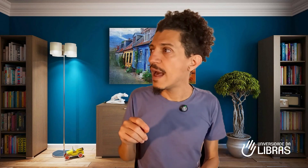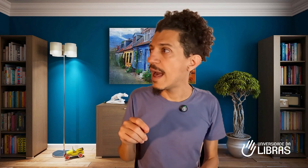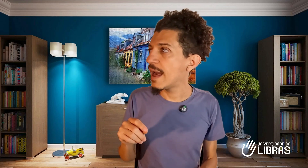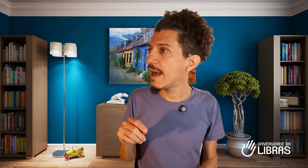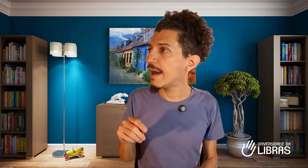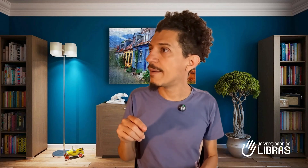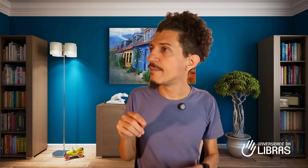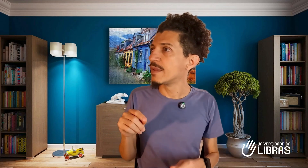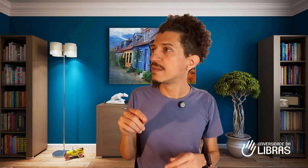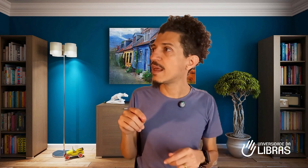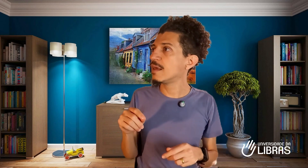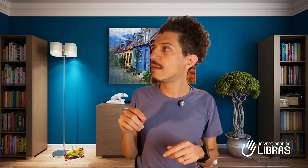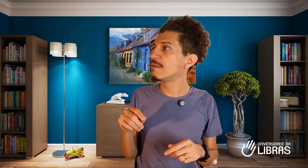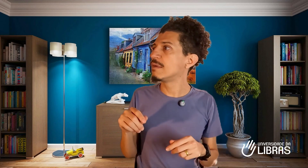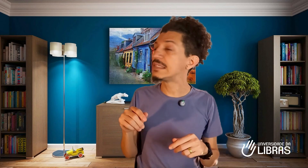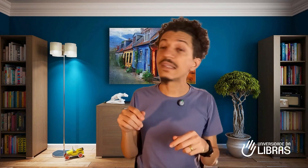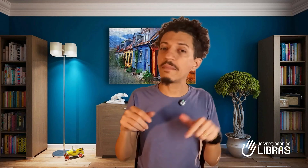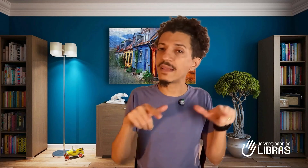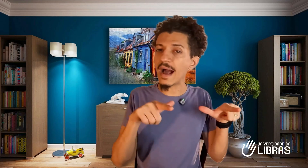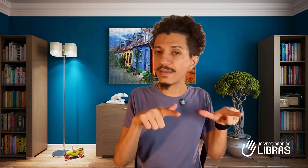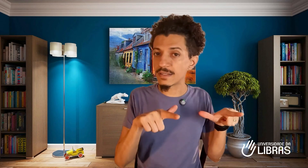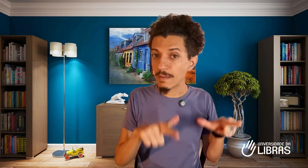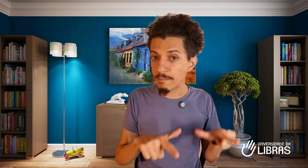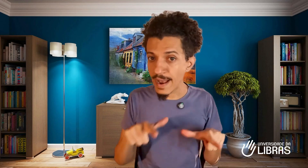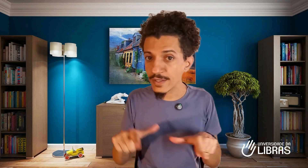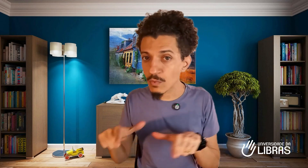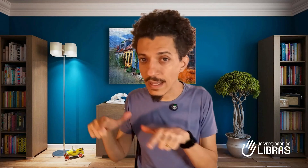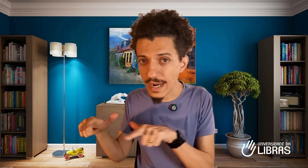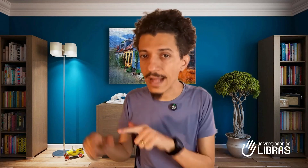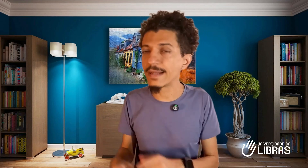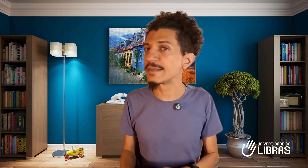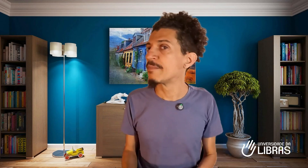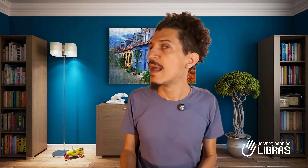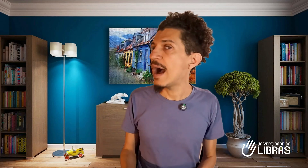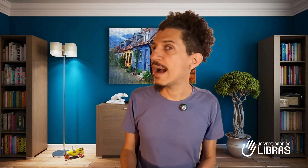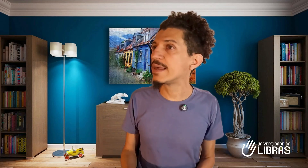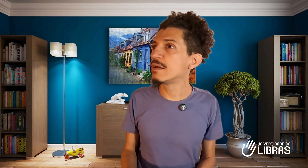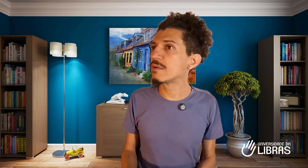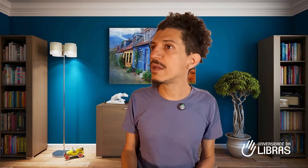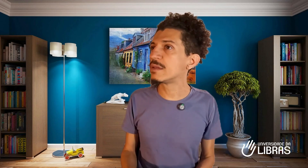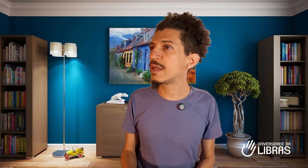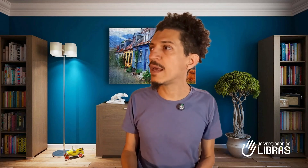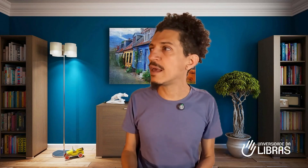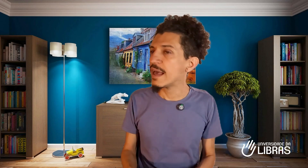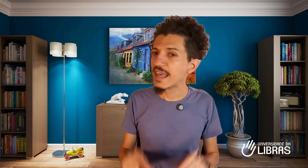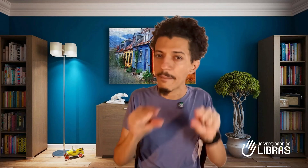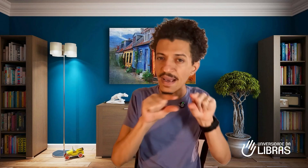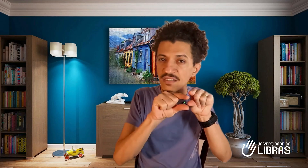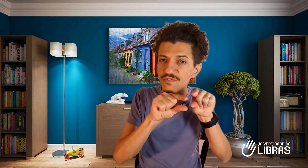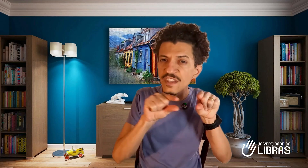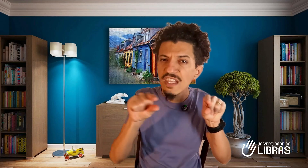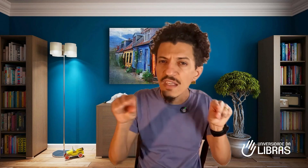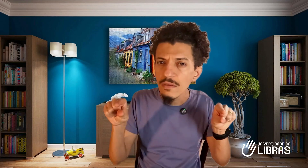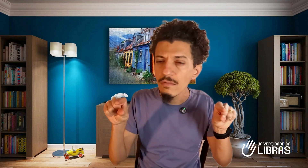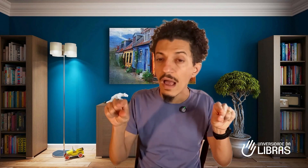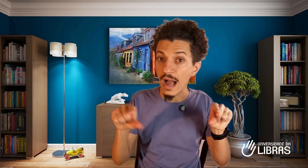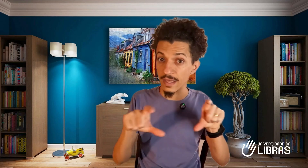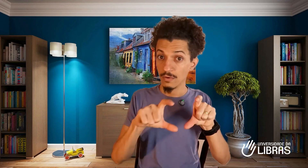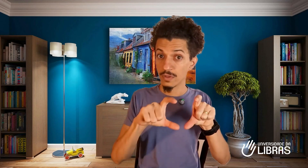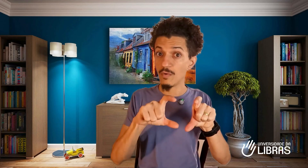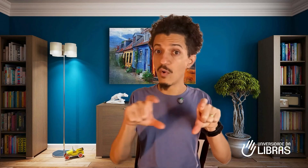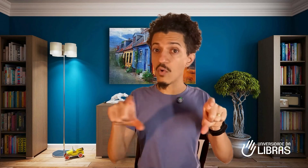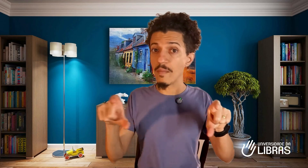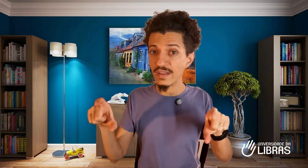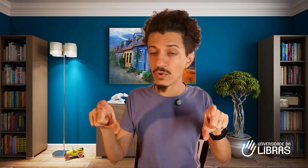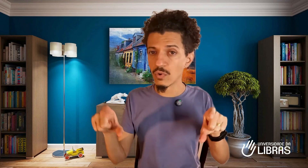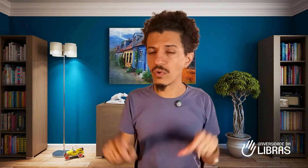que tem extremidades mais quadradas, aquilo que é mais fininho, aquilo